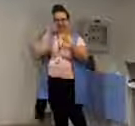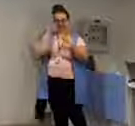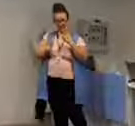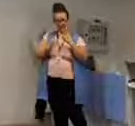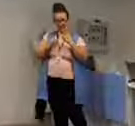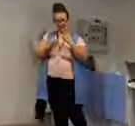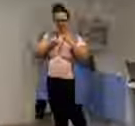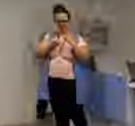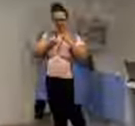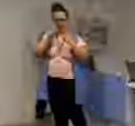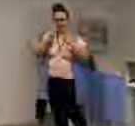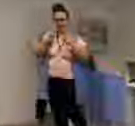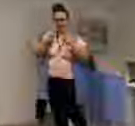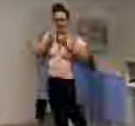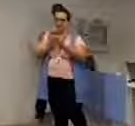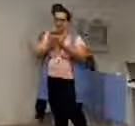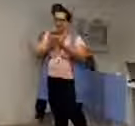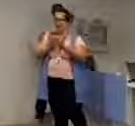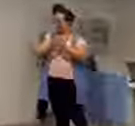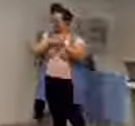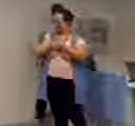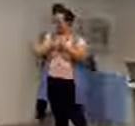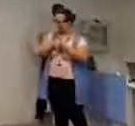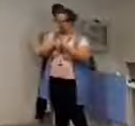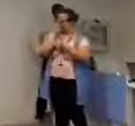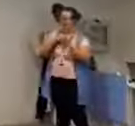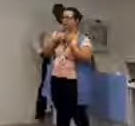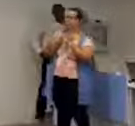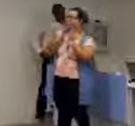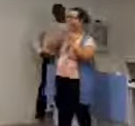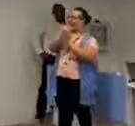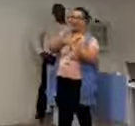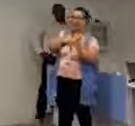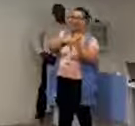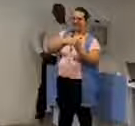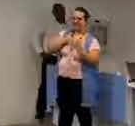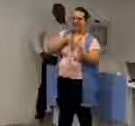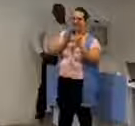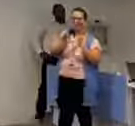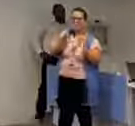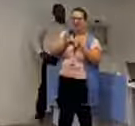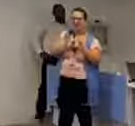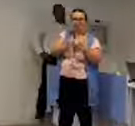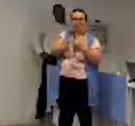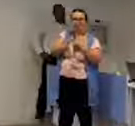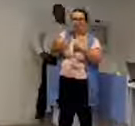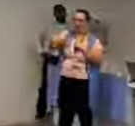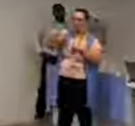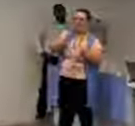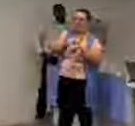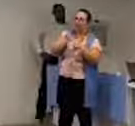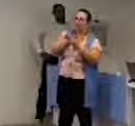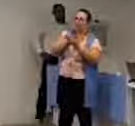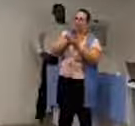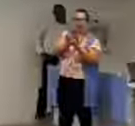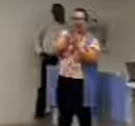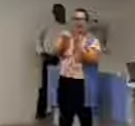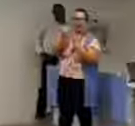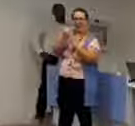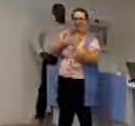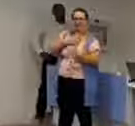tenho que ir lá estudar mais, porque eu expliquei para vocês, vocês vão ter que estudar muito mais que eu, né? Então, vocês vão ter que gastar mais tempo estudando.